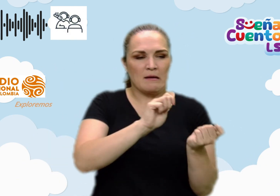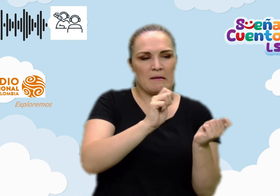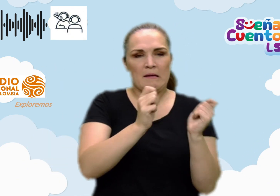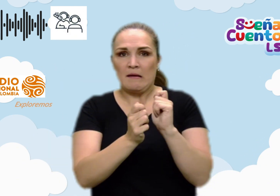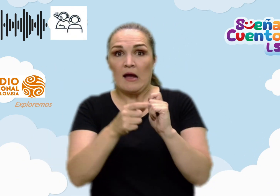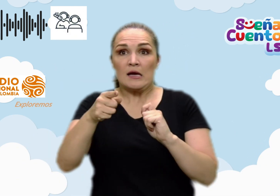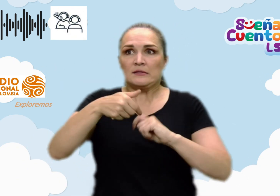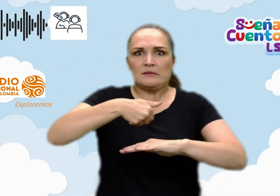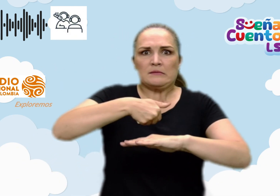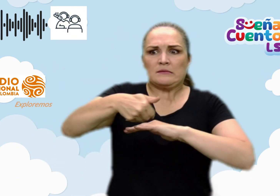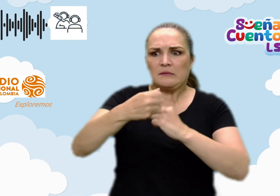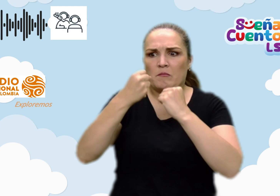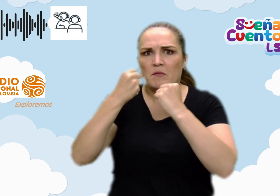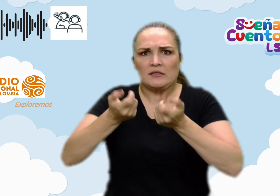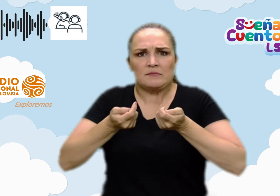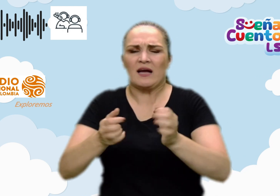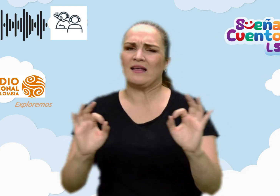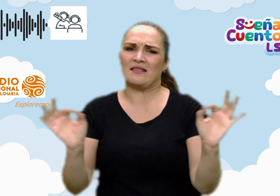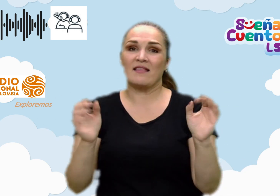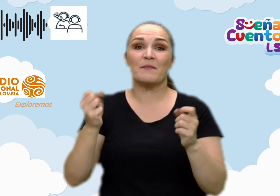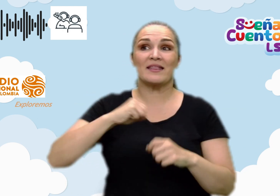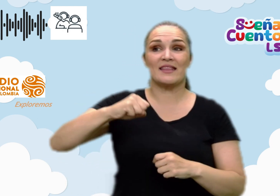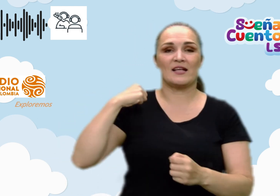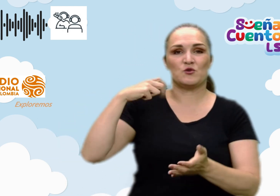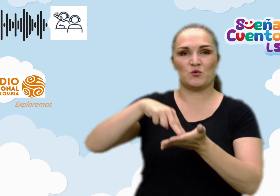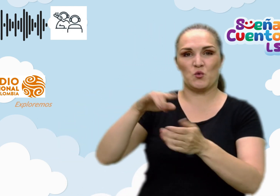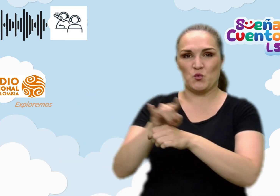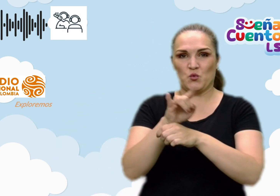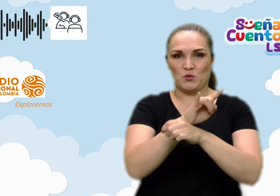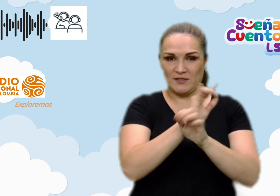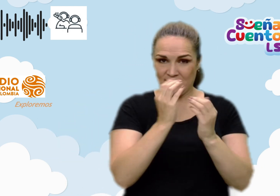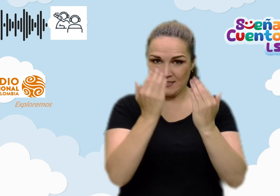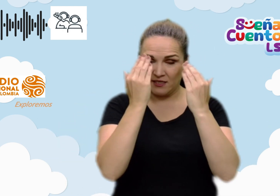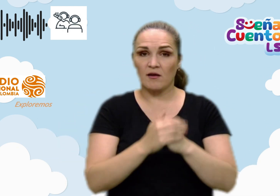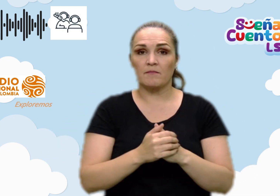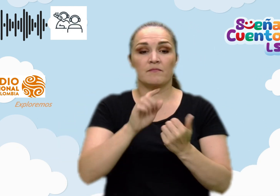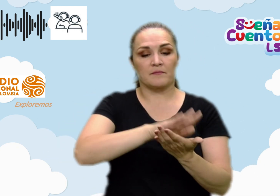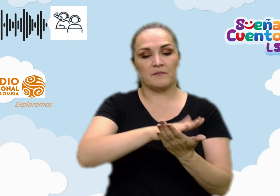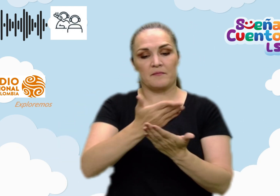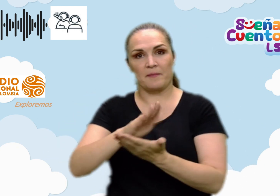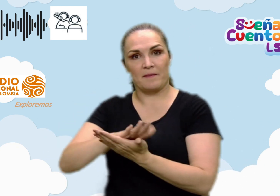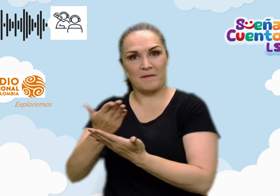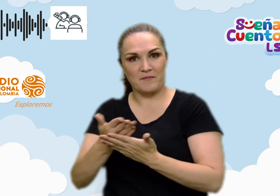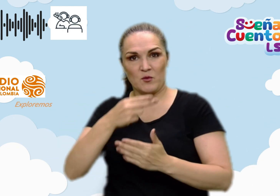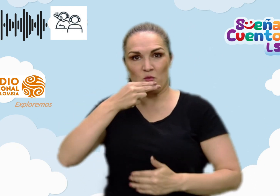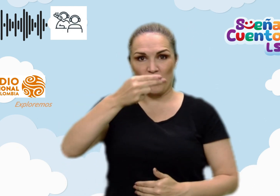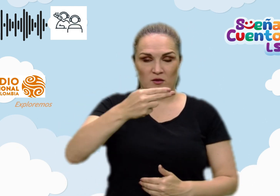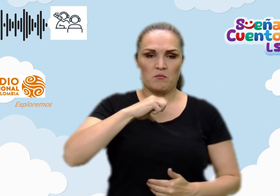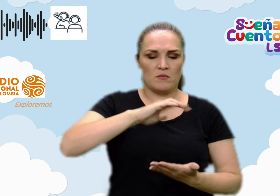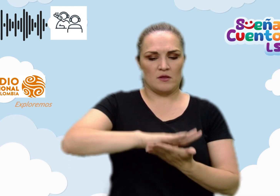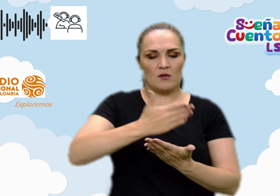Sacamos cuentos clásicos que sabían que no nos demandaba una inversión grande y por derechos de autor los podíamos utilizar. Y se hicieron